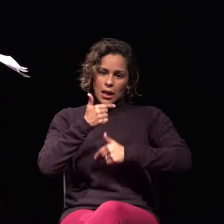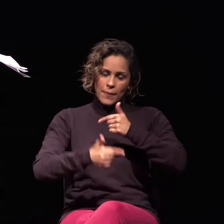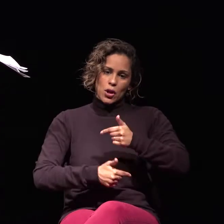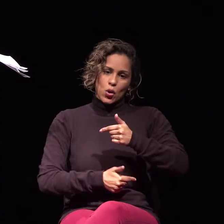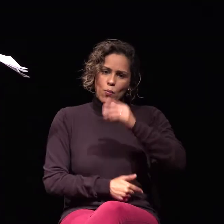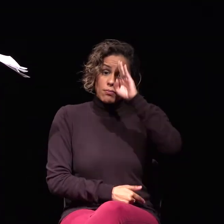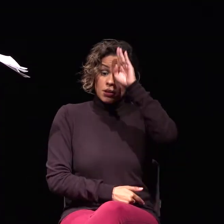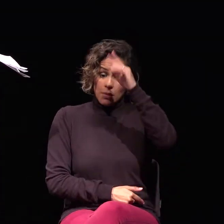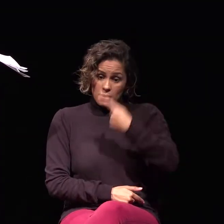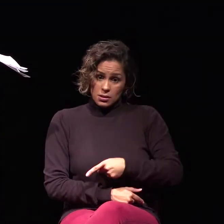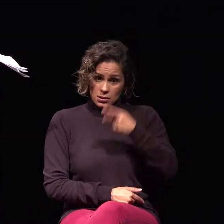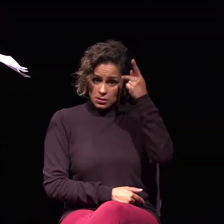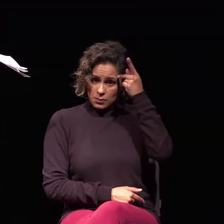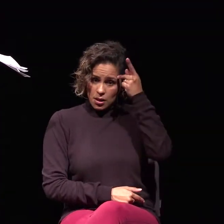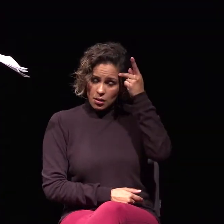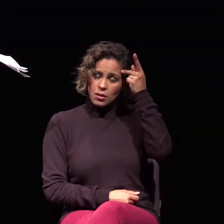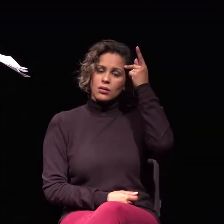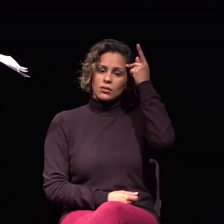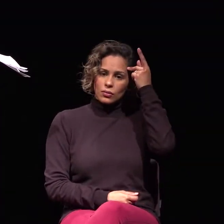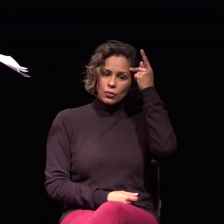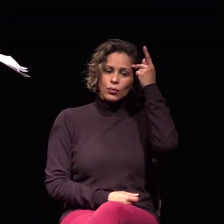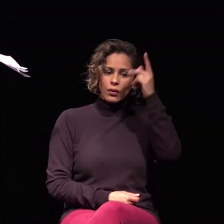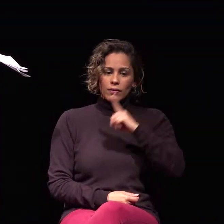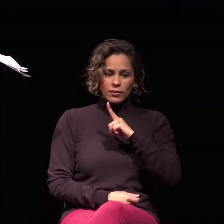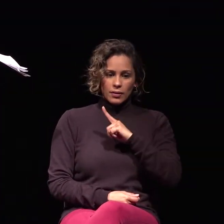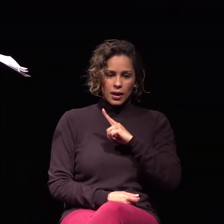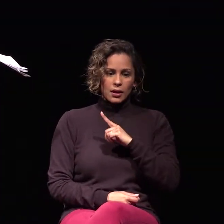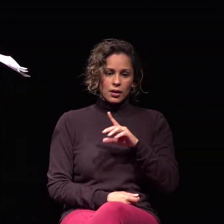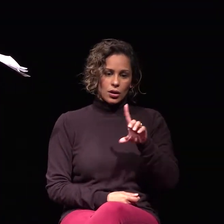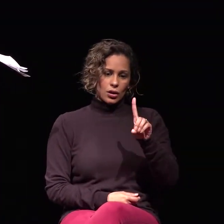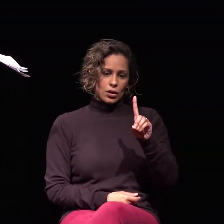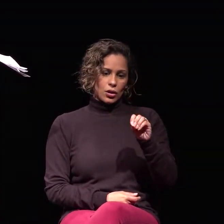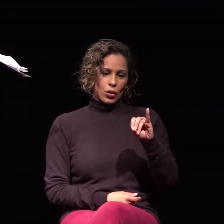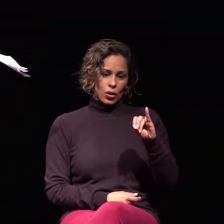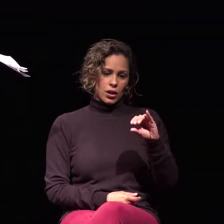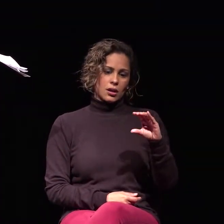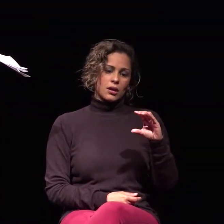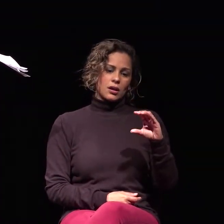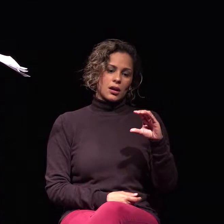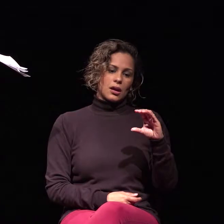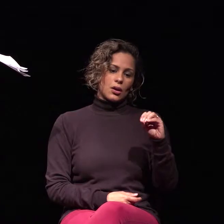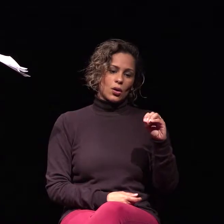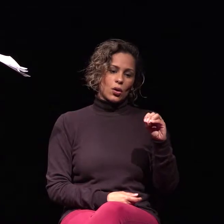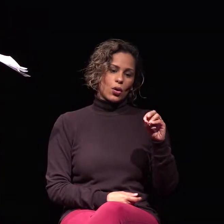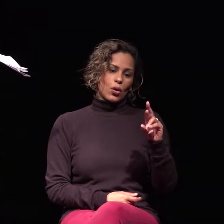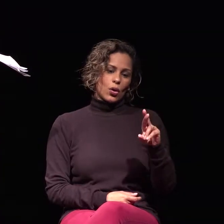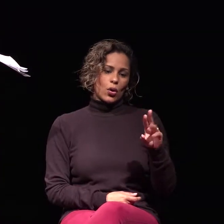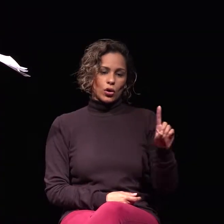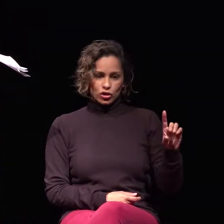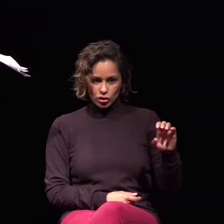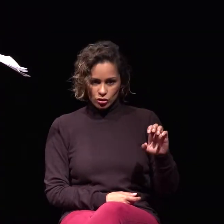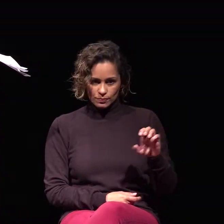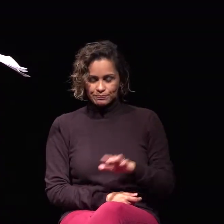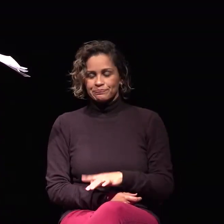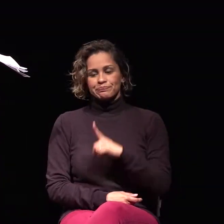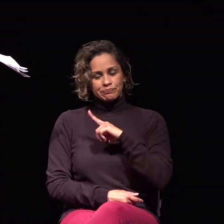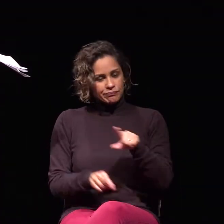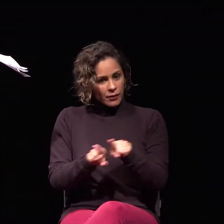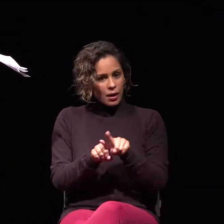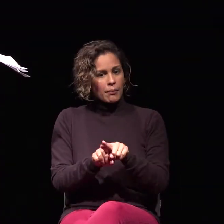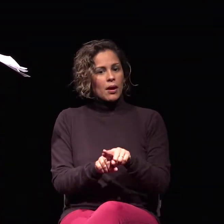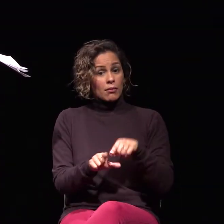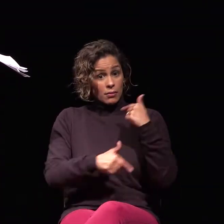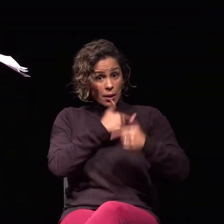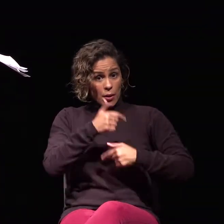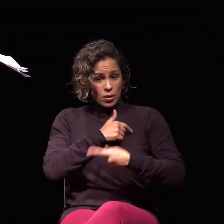São Paulo. Aqui, e tem um livro até que chama A Casa da Vovó, que é do jornalista Marcelo de